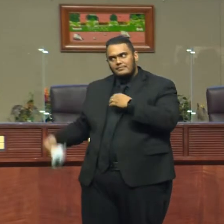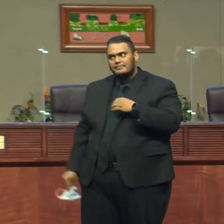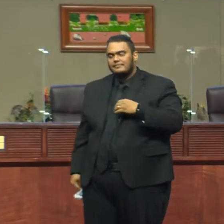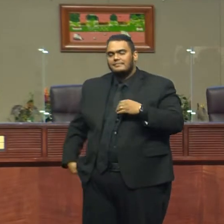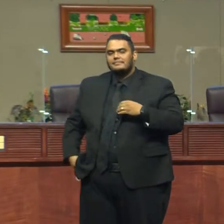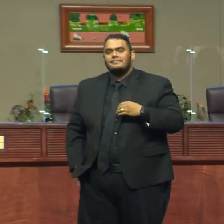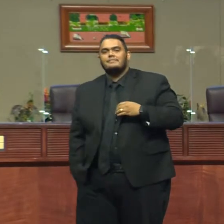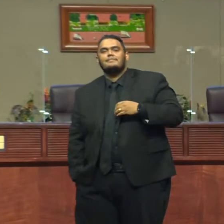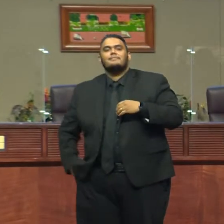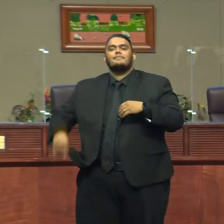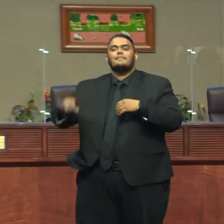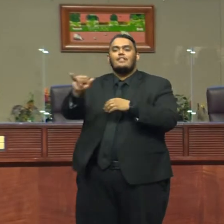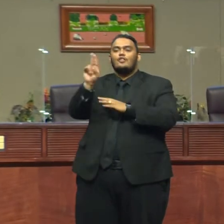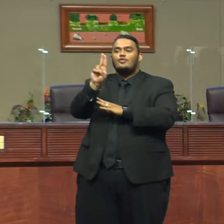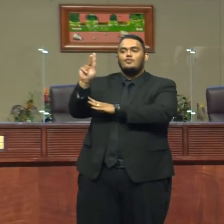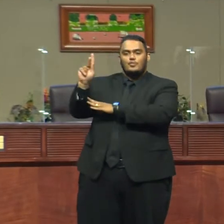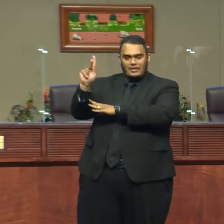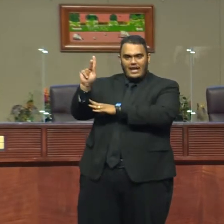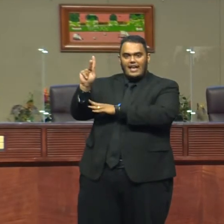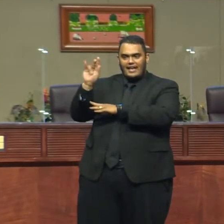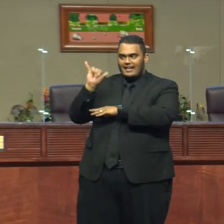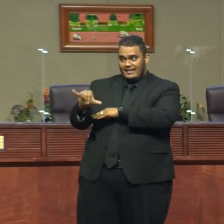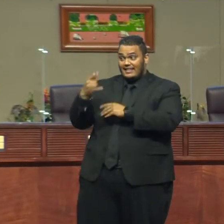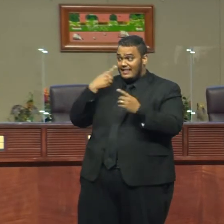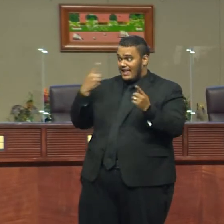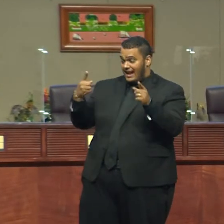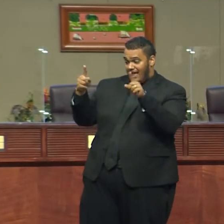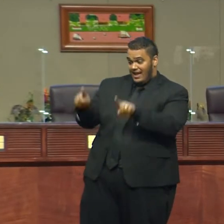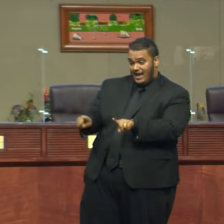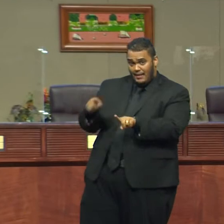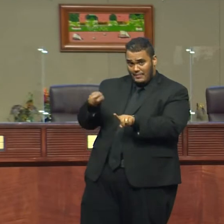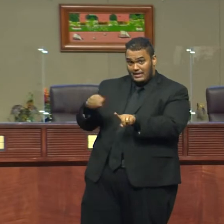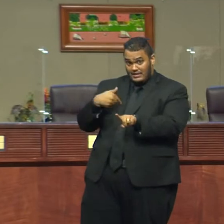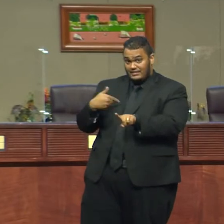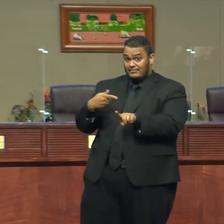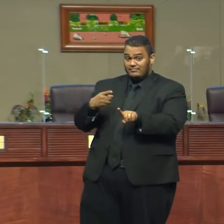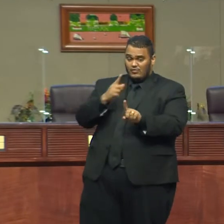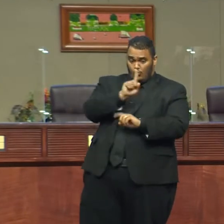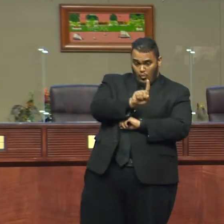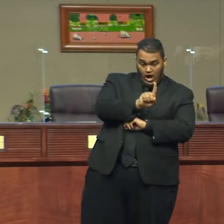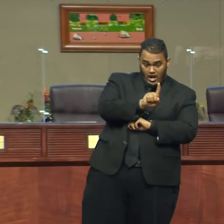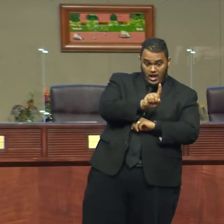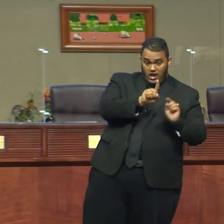couple of days ago, and then 10 a week later.